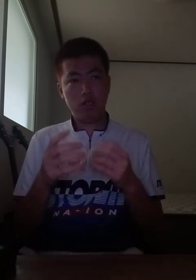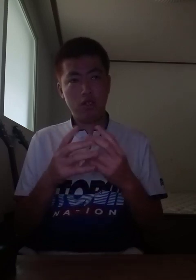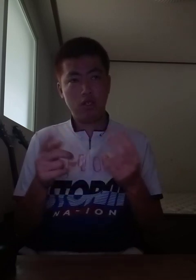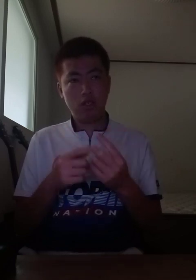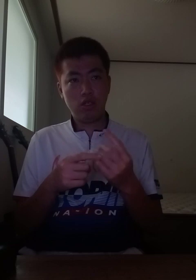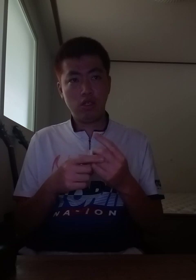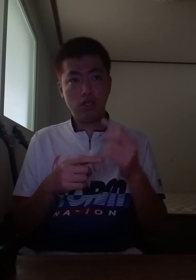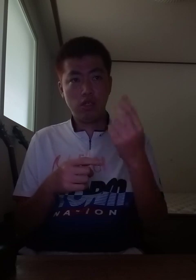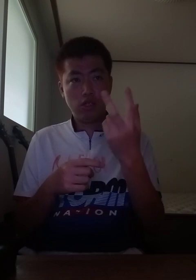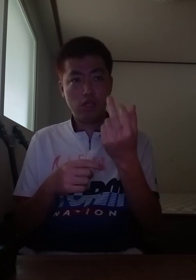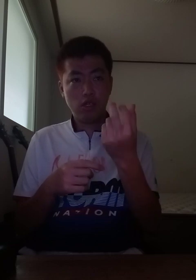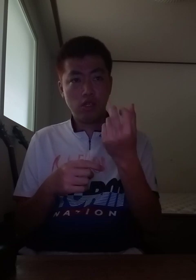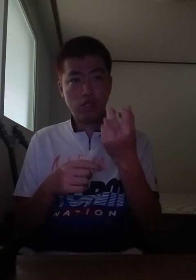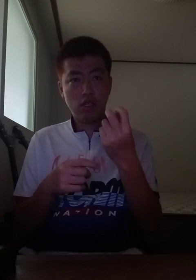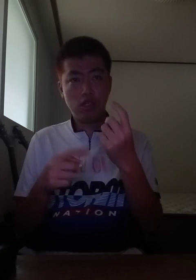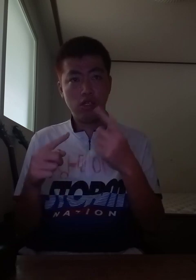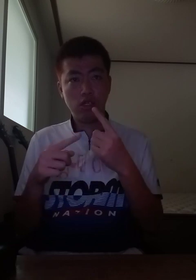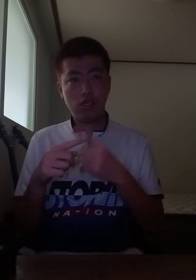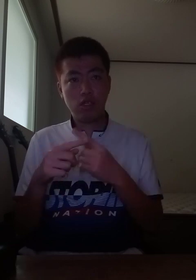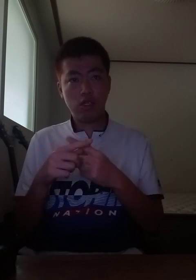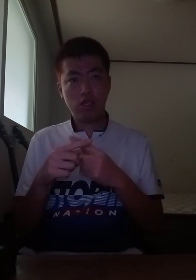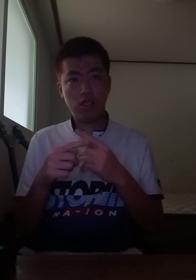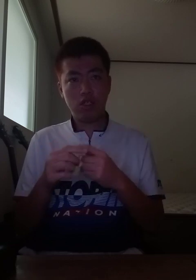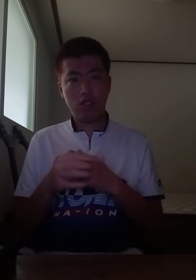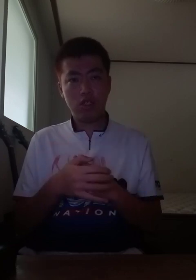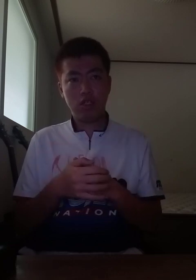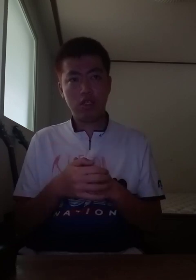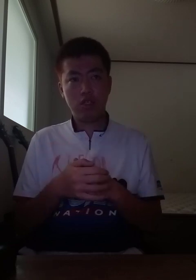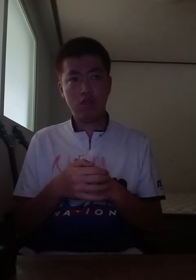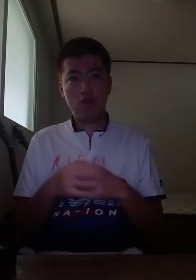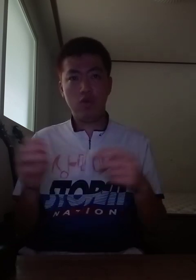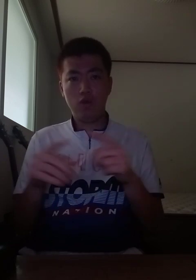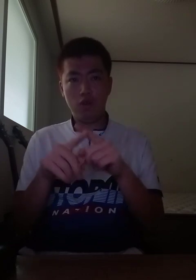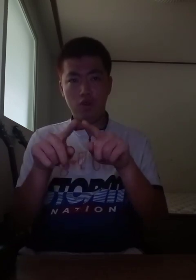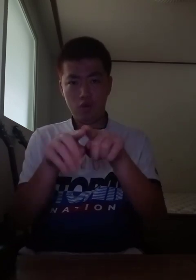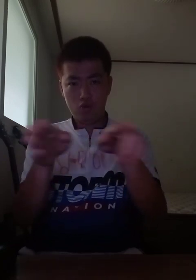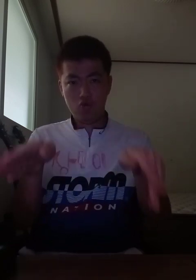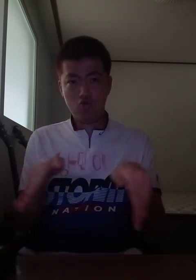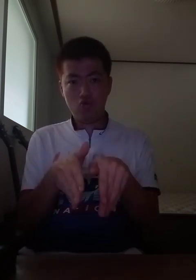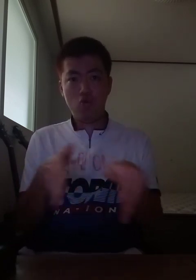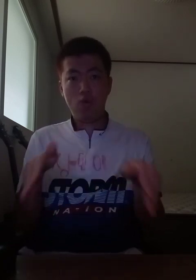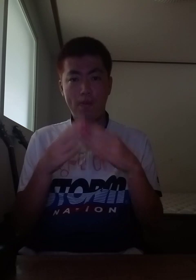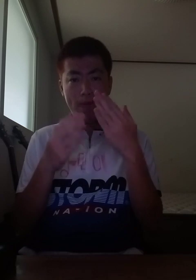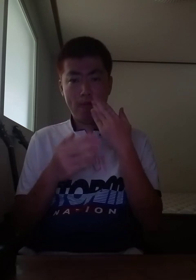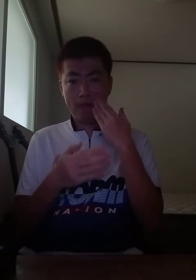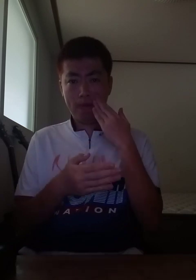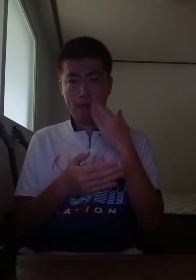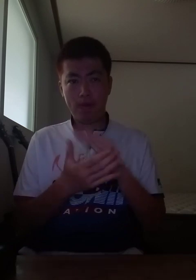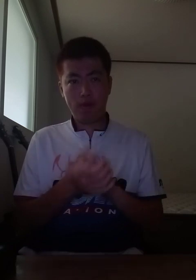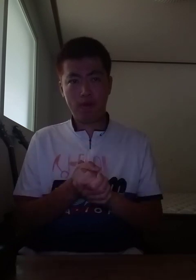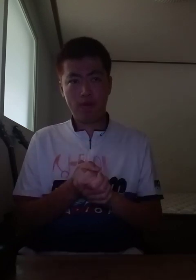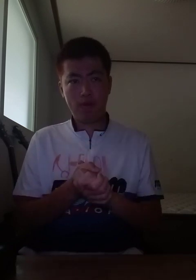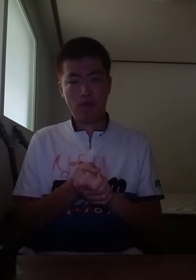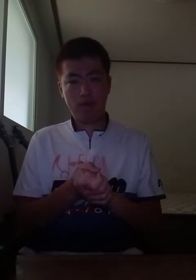지나가다가도 여기에 비상벨이 있다는 사실을 알기가 쉽지가 않습니다. 왜 이런 구조로 만드셨나요?